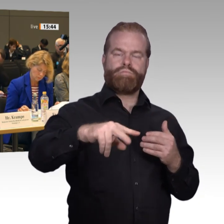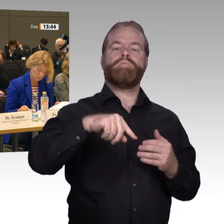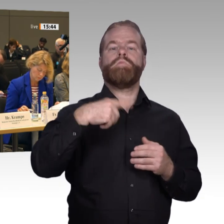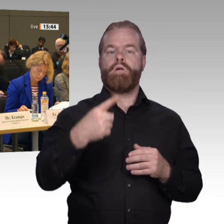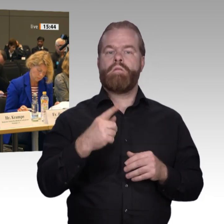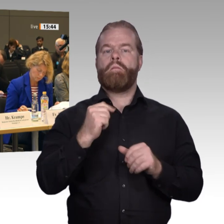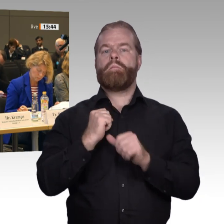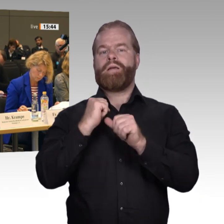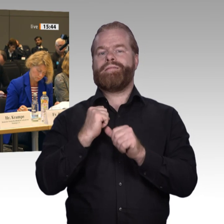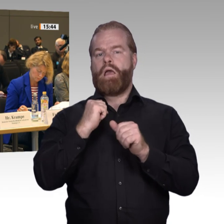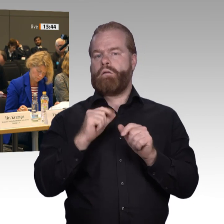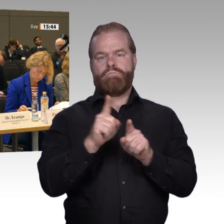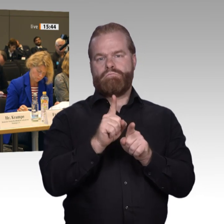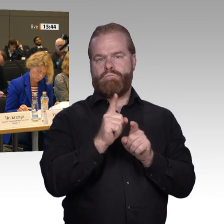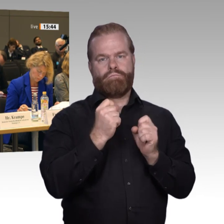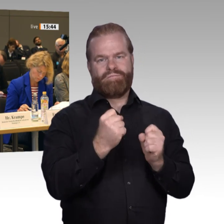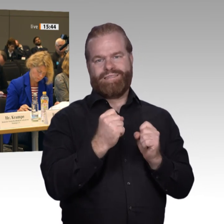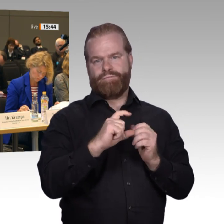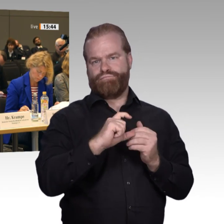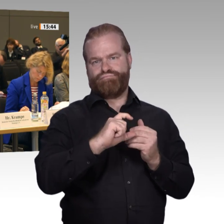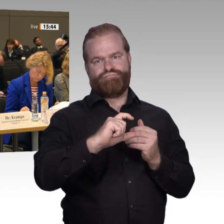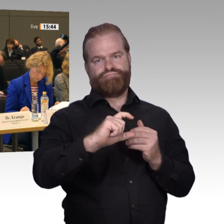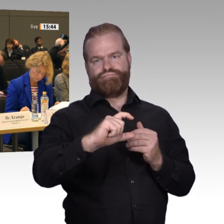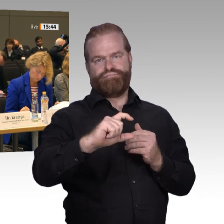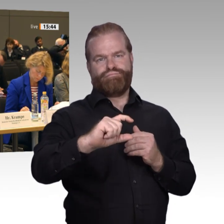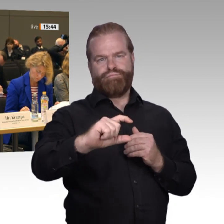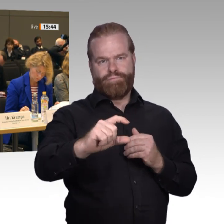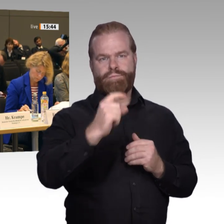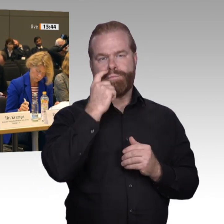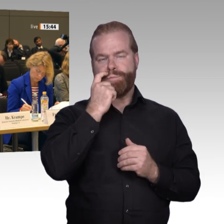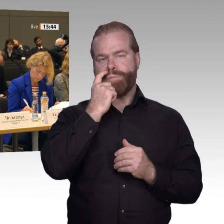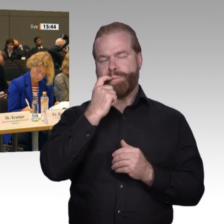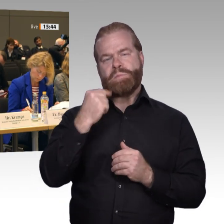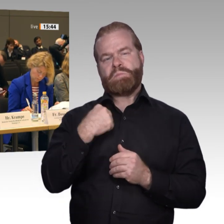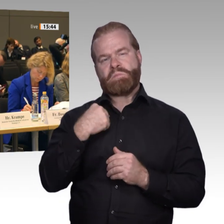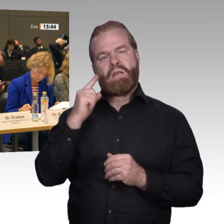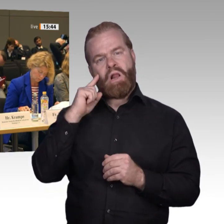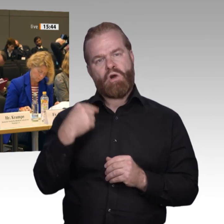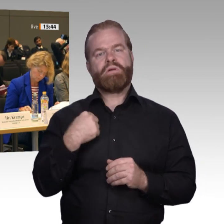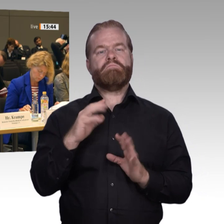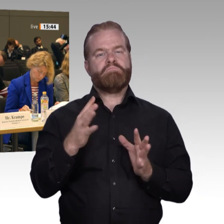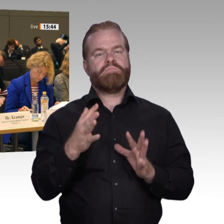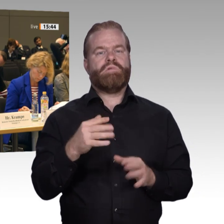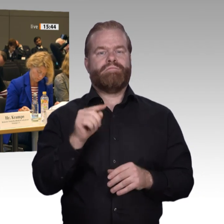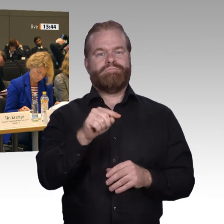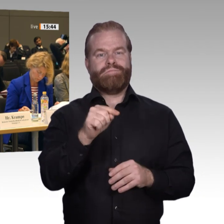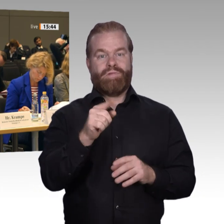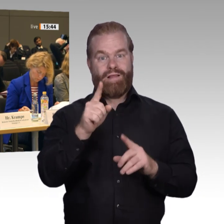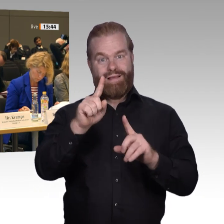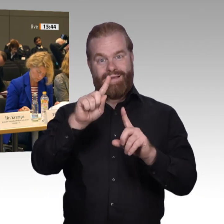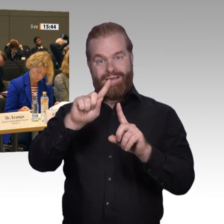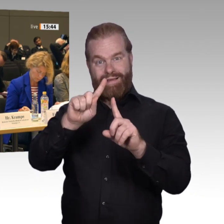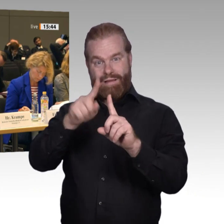der Einnahmen durch die Heranziehung von Unterhaltsverpflichteten die Kosten der Kommunen sind, dass sich das